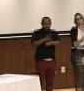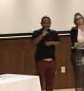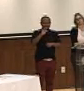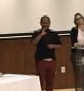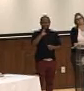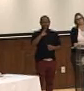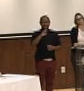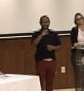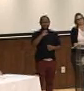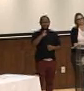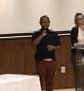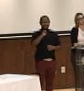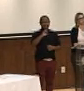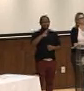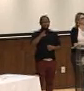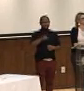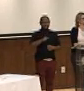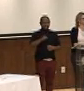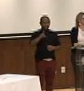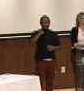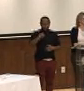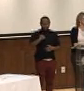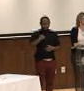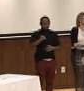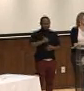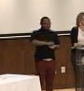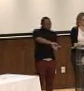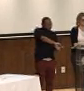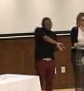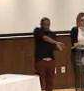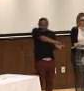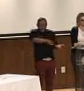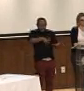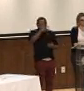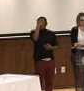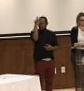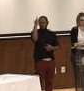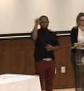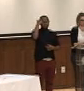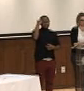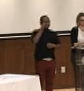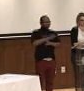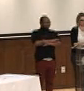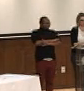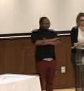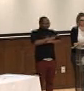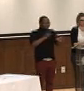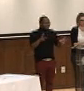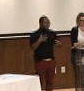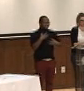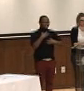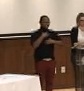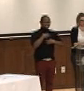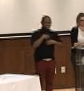pessoas, cada um pensando de uma forma, cada um tendo o seu próprio temperamento, a sua própria condição de trabalho,